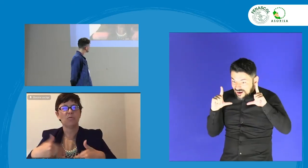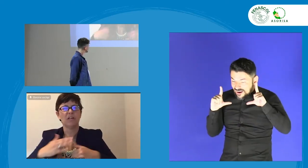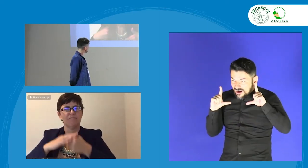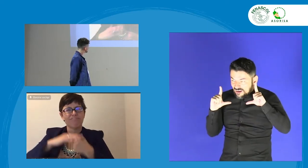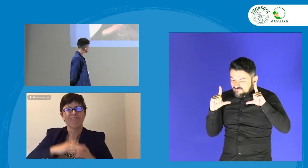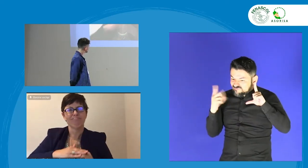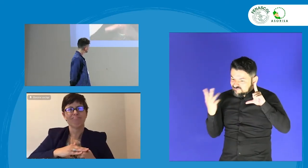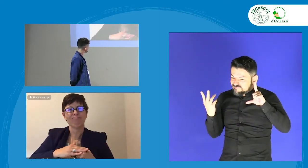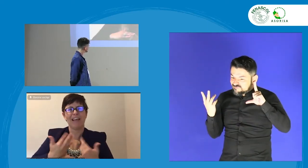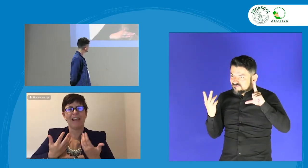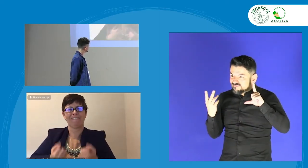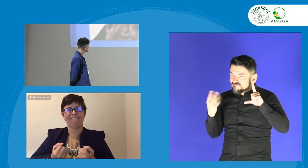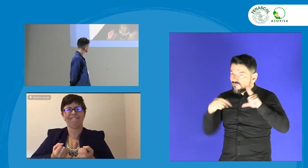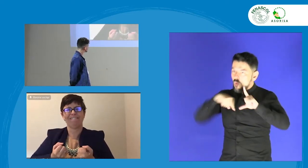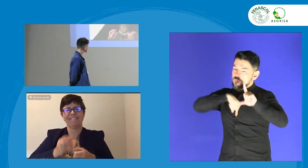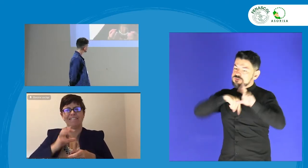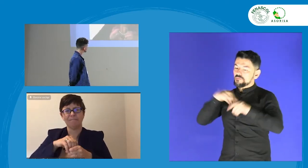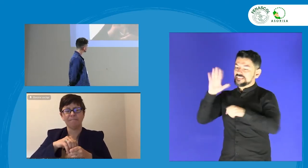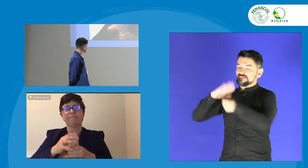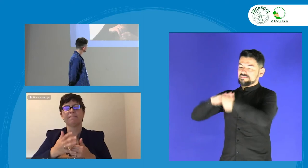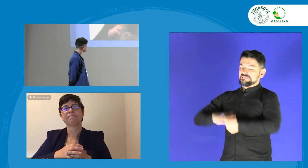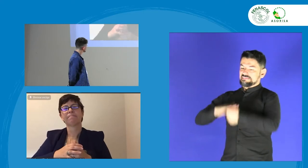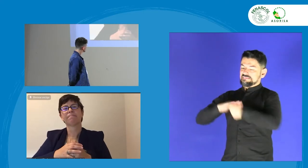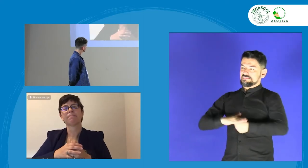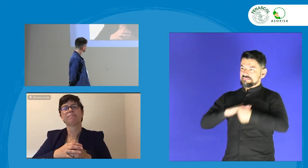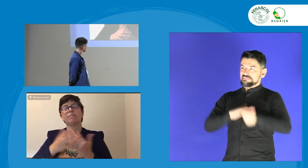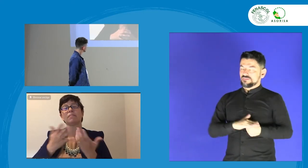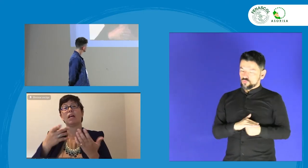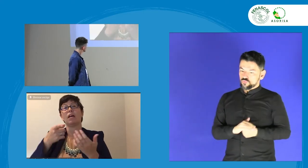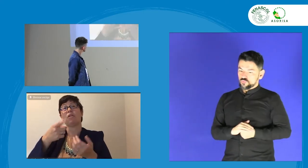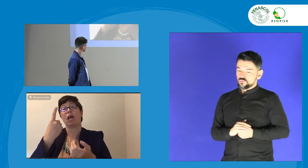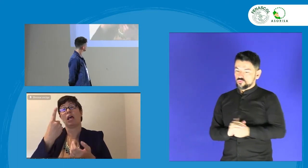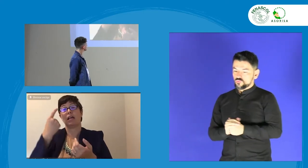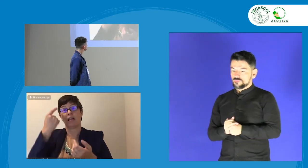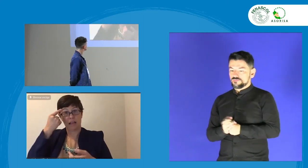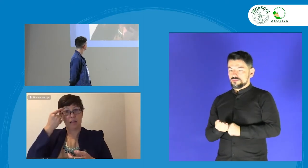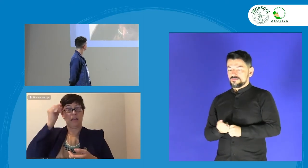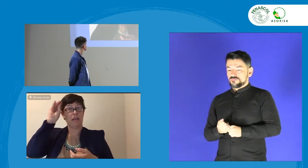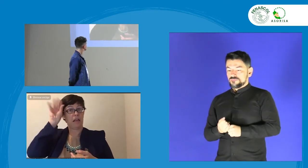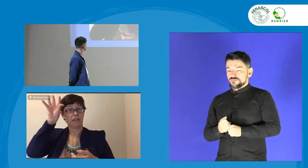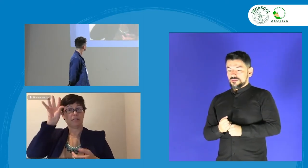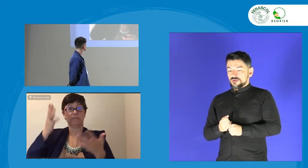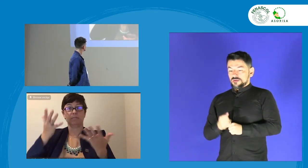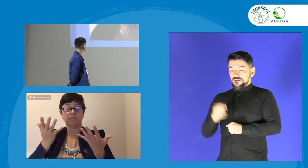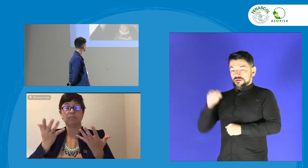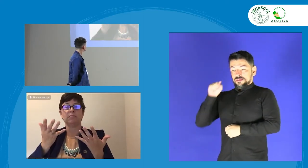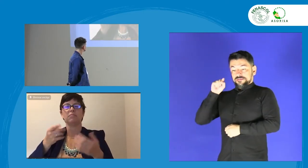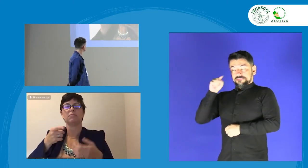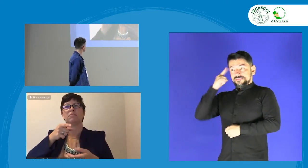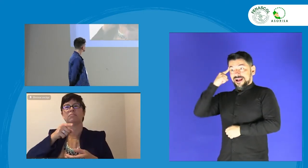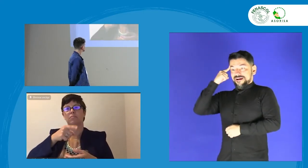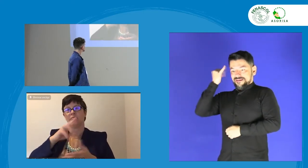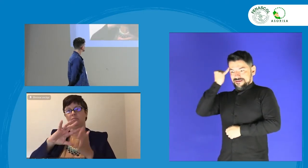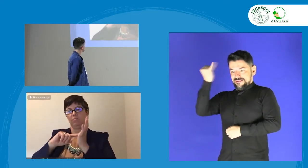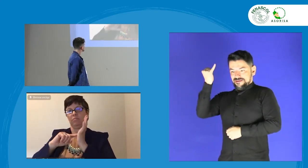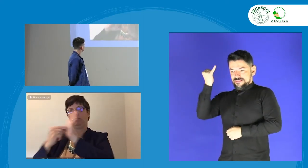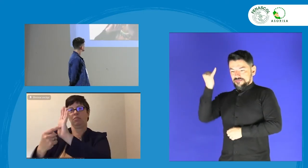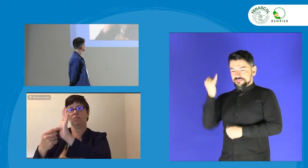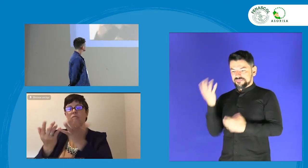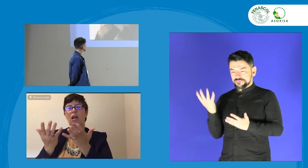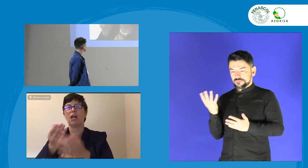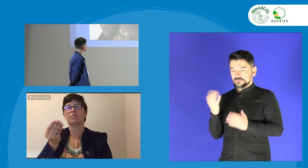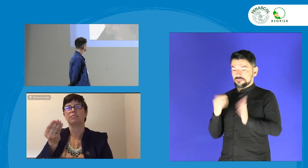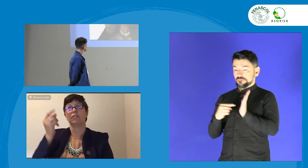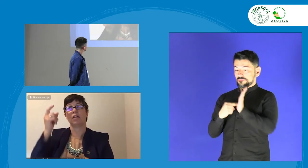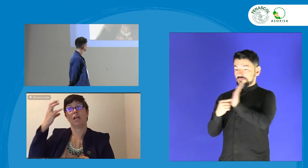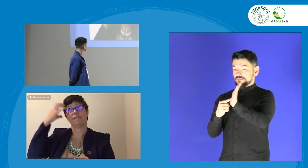ve de cerca, la verdad es que es diferente y todavía hay cosas que no se están haciendo. Entonces, ¿cuál sería la idea